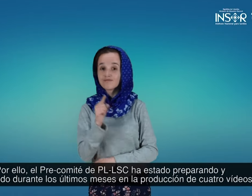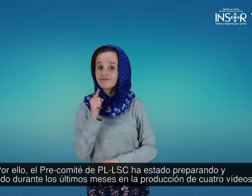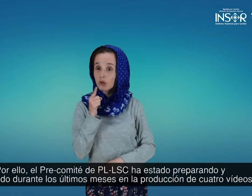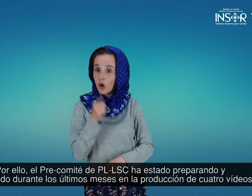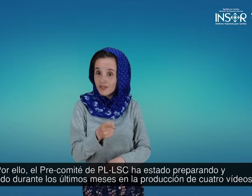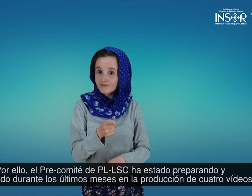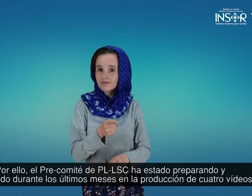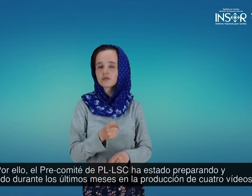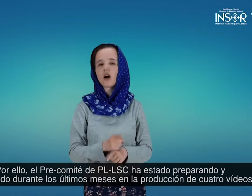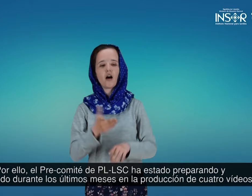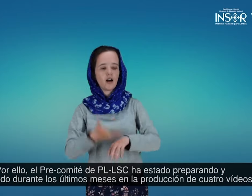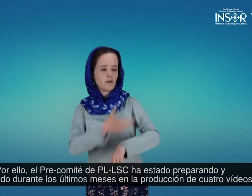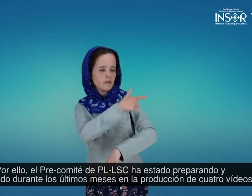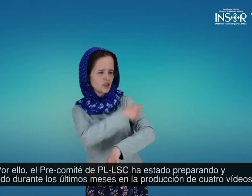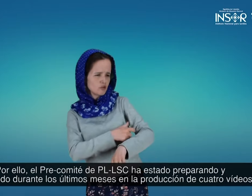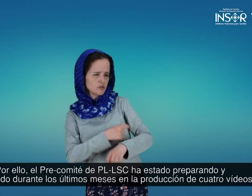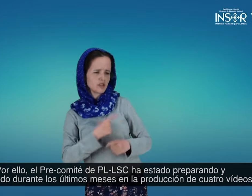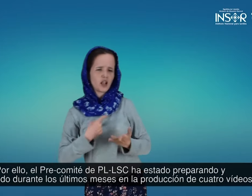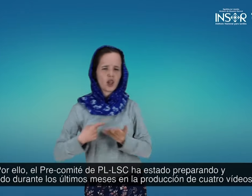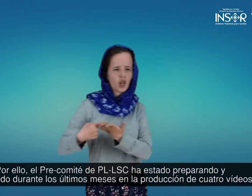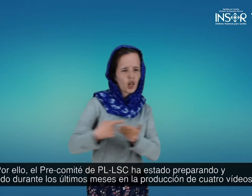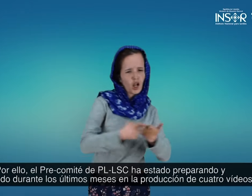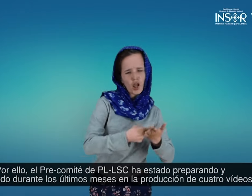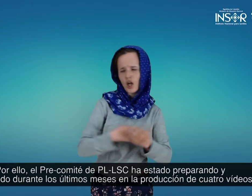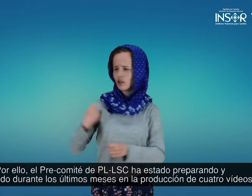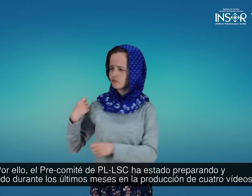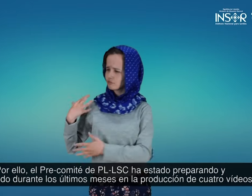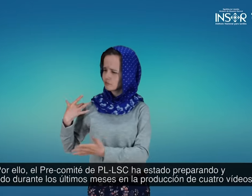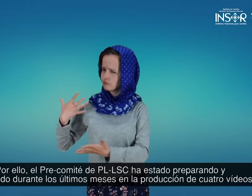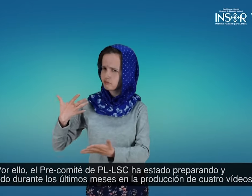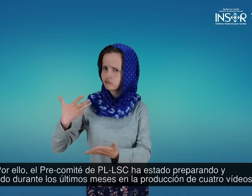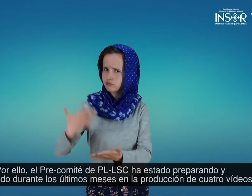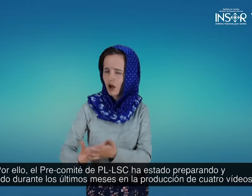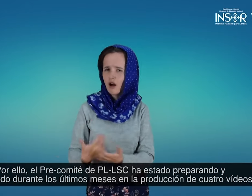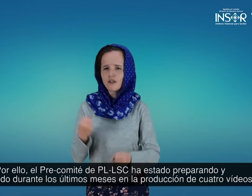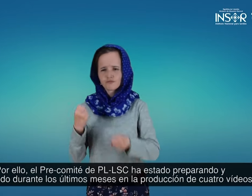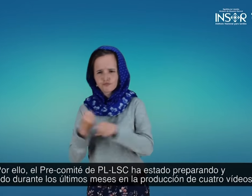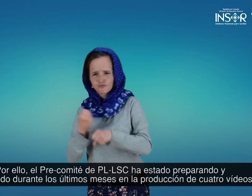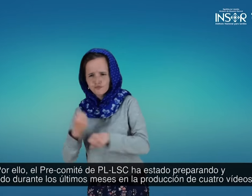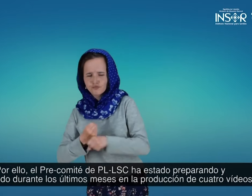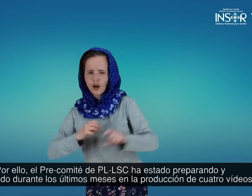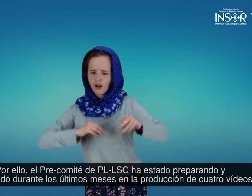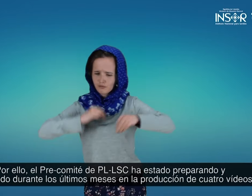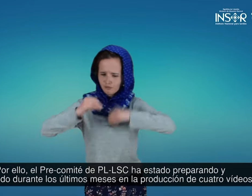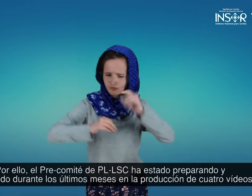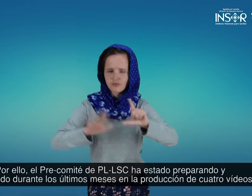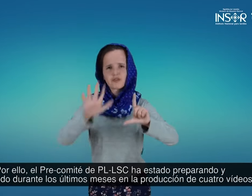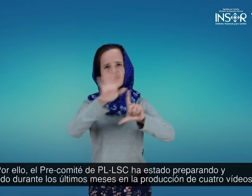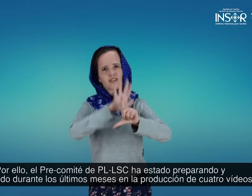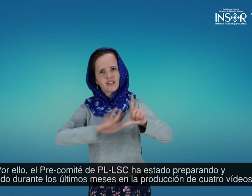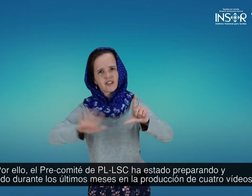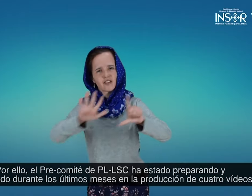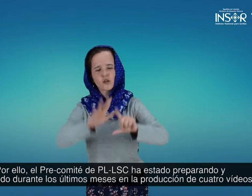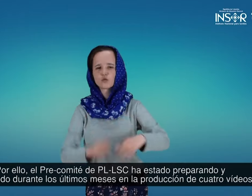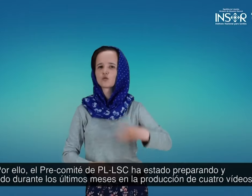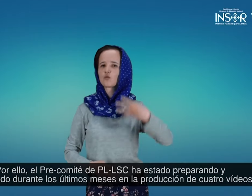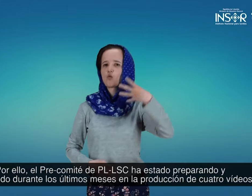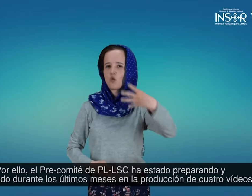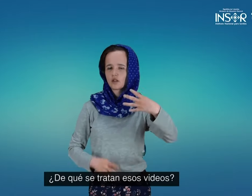Por ello, el Precomité de Planeación Lingüística ha estado preparando y trabajando duramente los últimos meses en la producción de